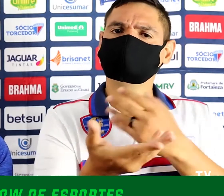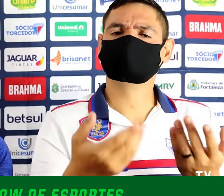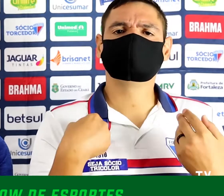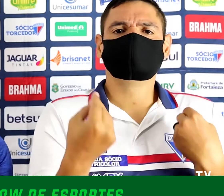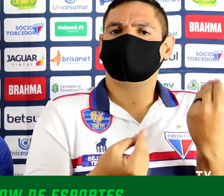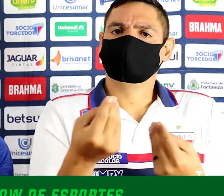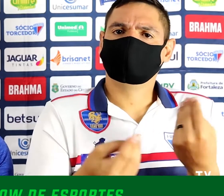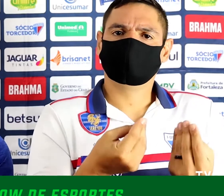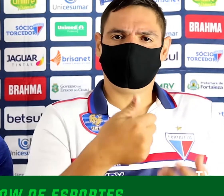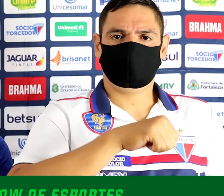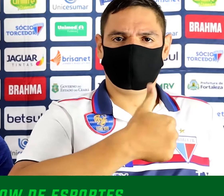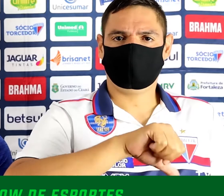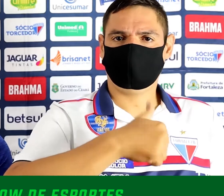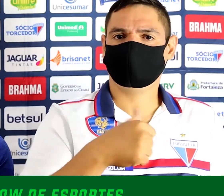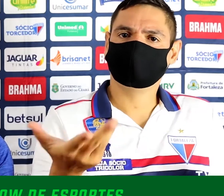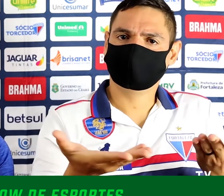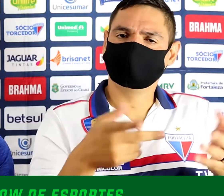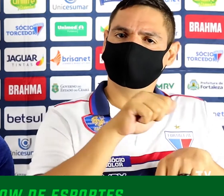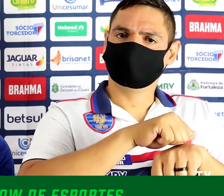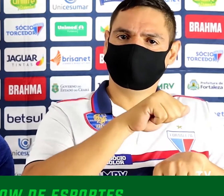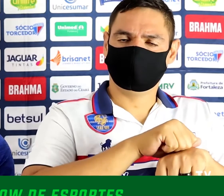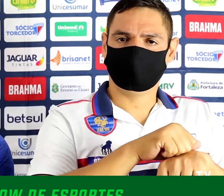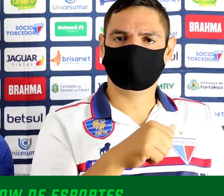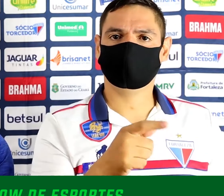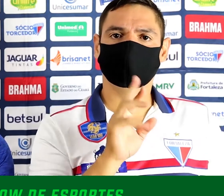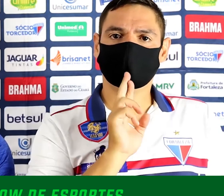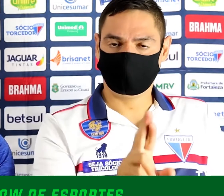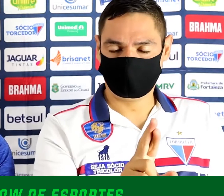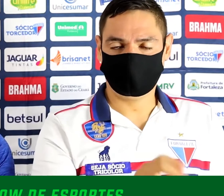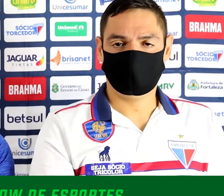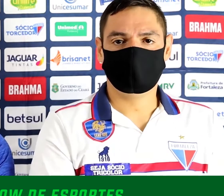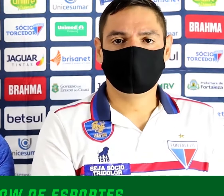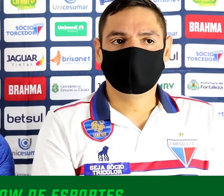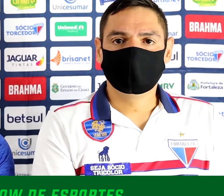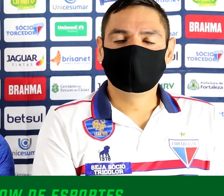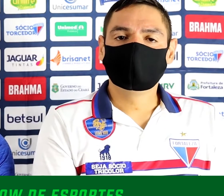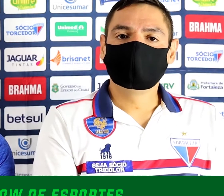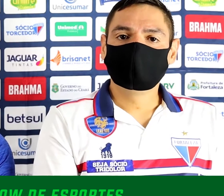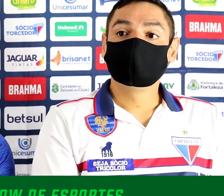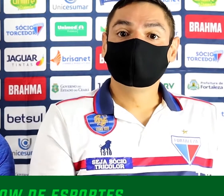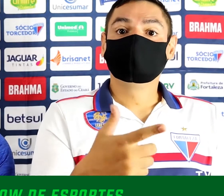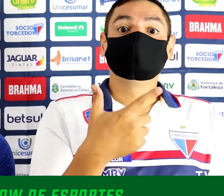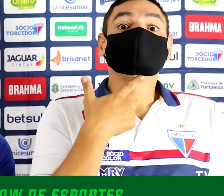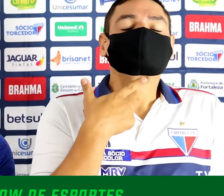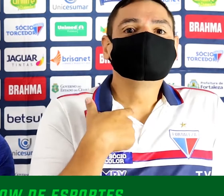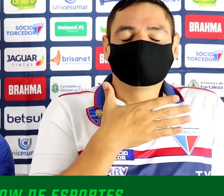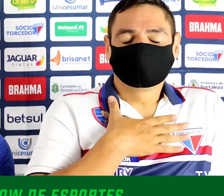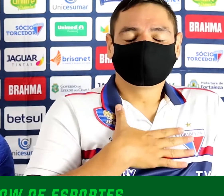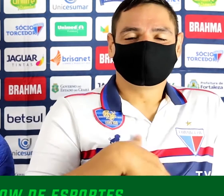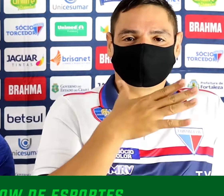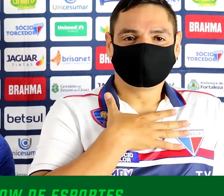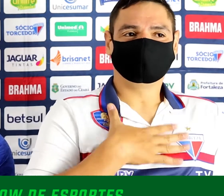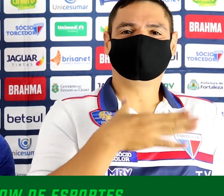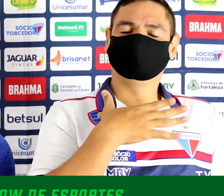você autoavalia o seu futebol no tricolor de aço? Eu acho que, como eu falei, estou à vontade, estou bem,